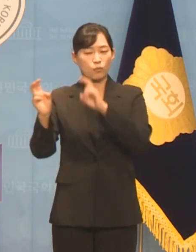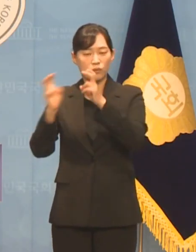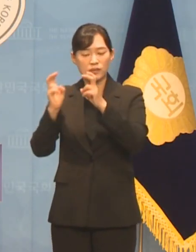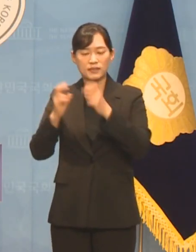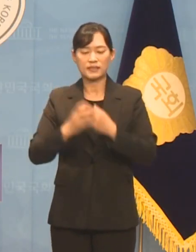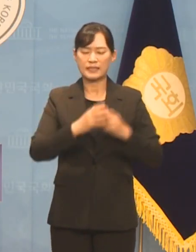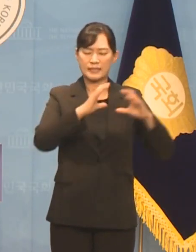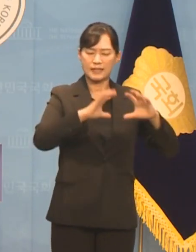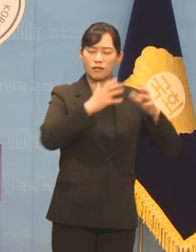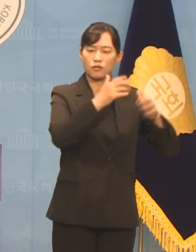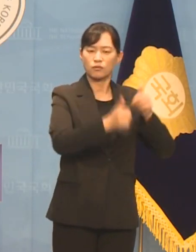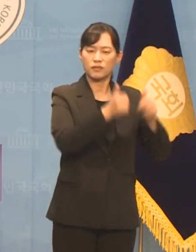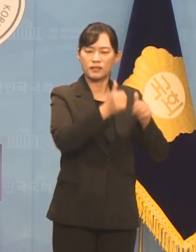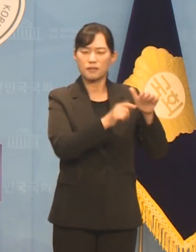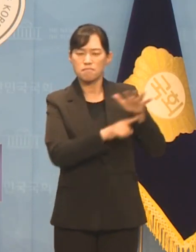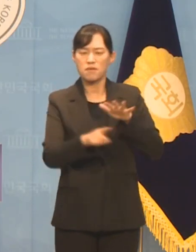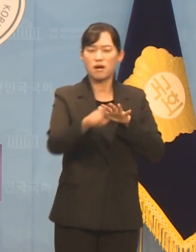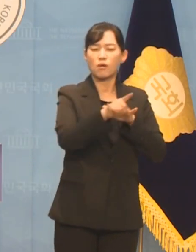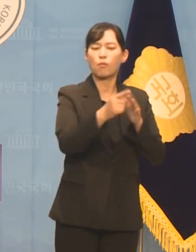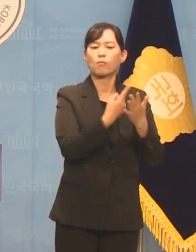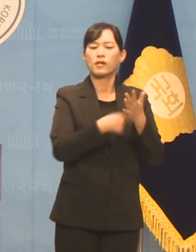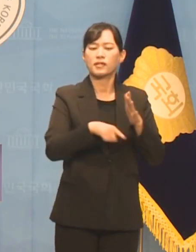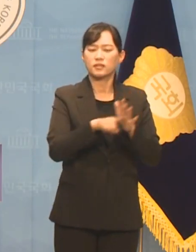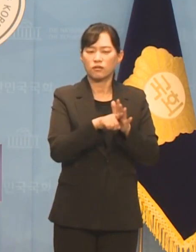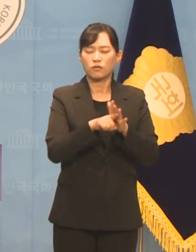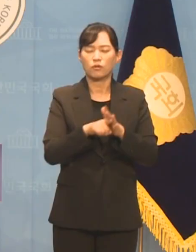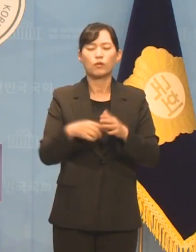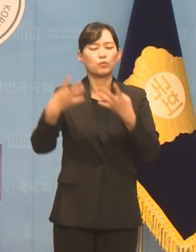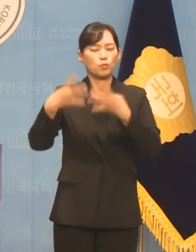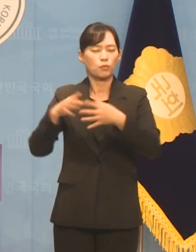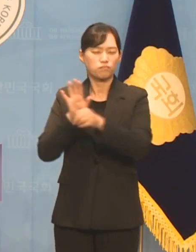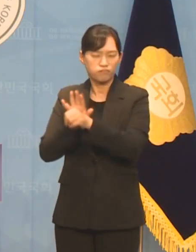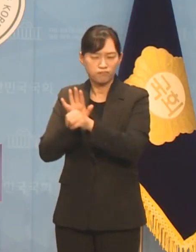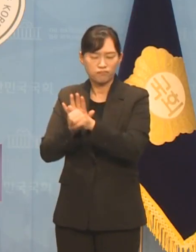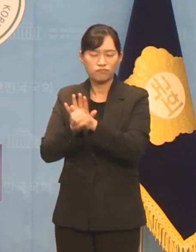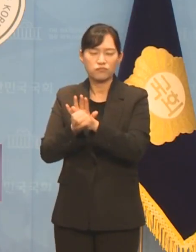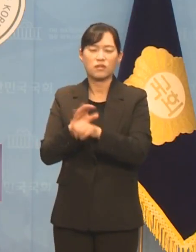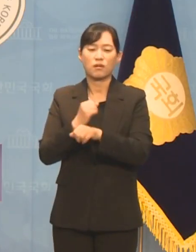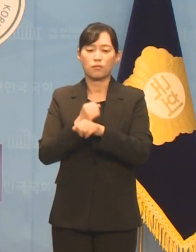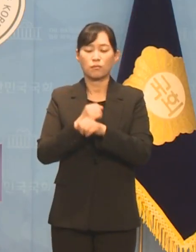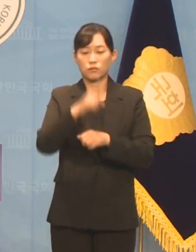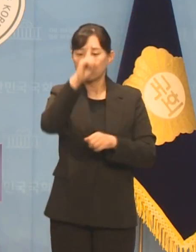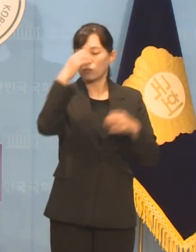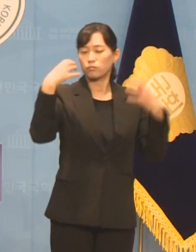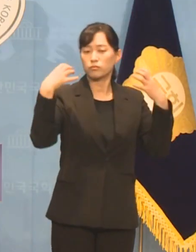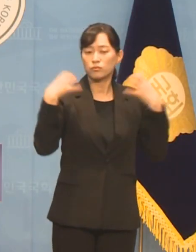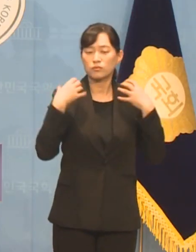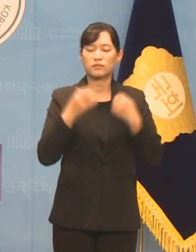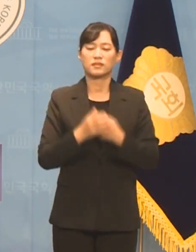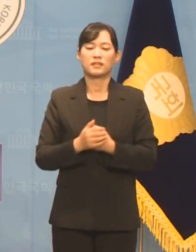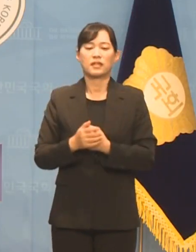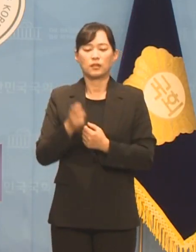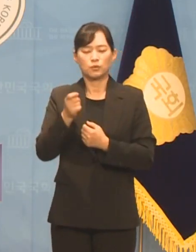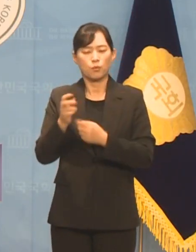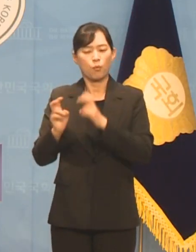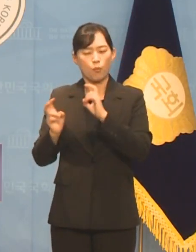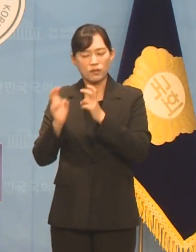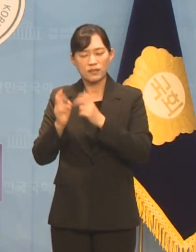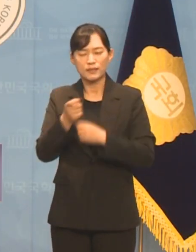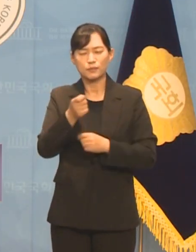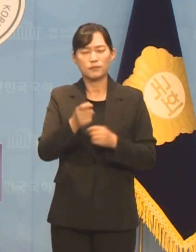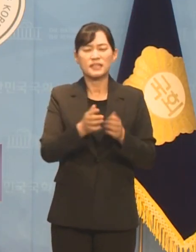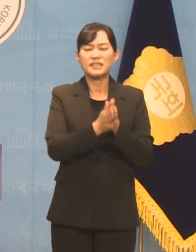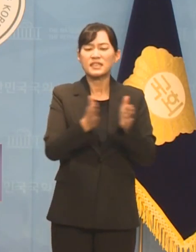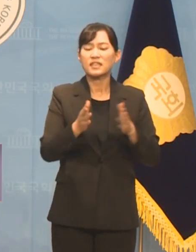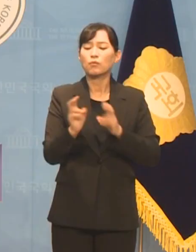글로벌 경쟁에서 앞서갈 수 있도록 여건을 만드는 데 주력하고 정부는 벤처와 스타트업 생태계